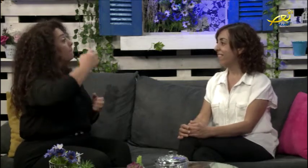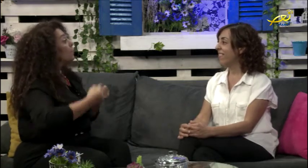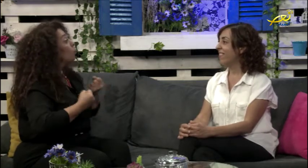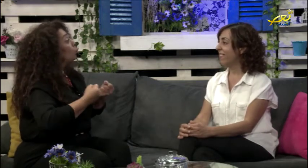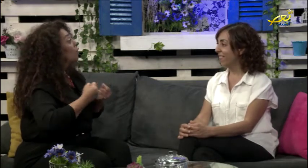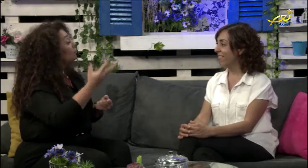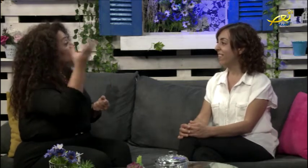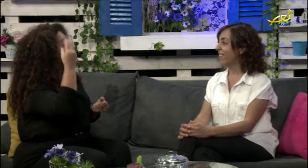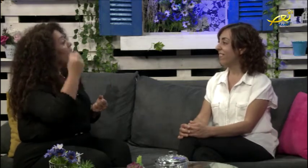والاستيعاب؟